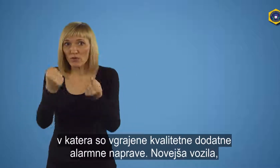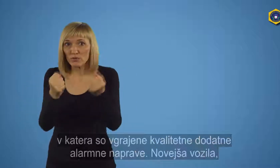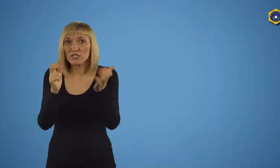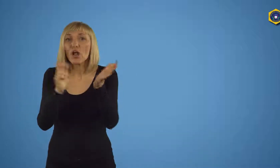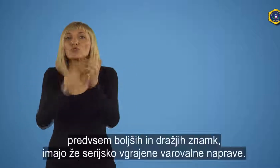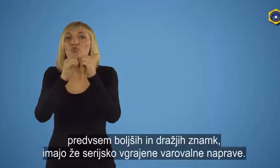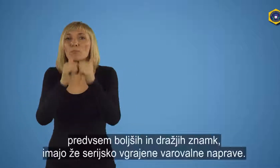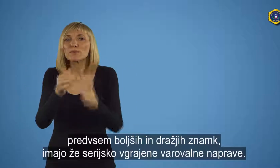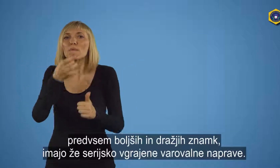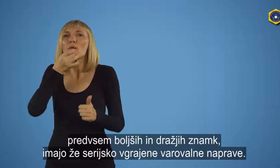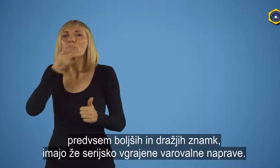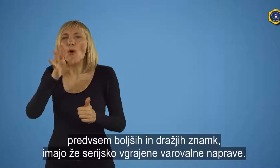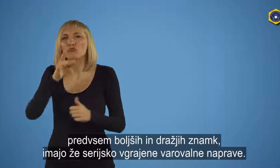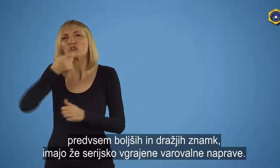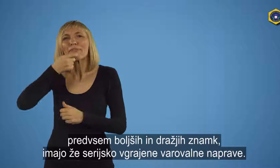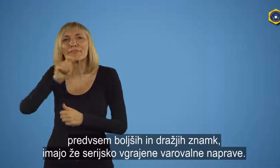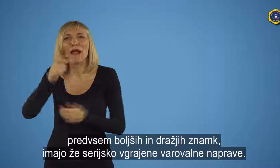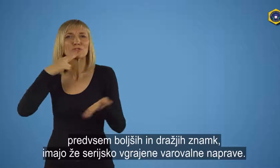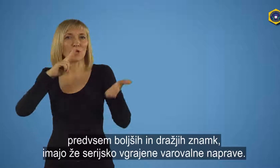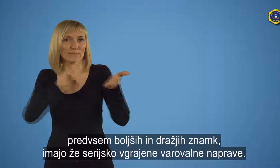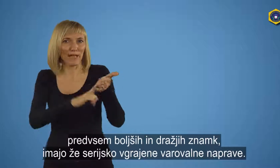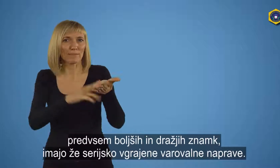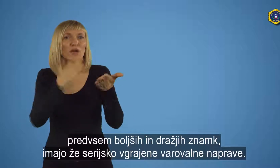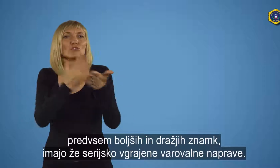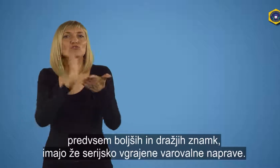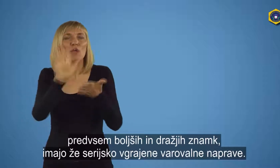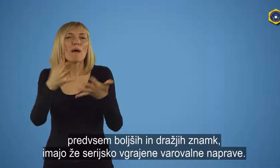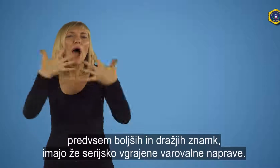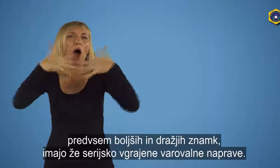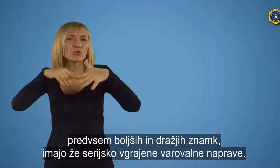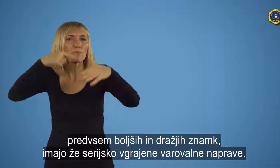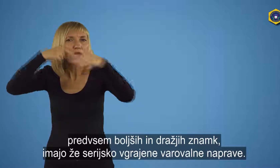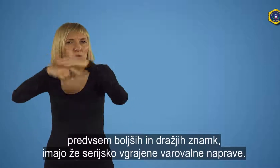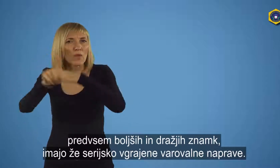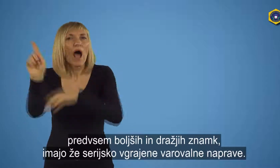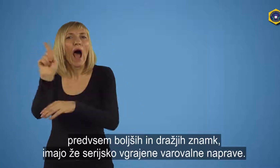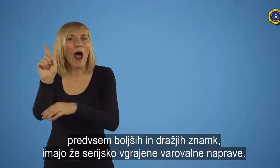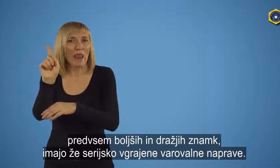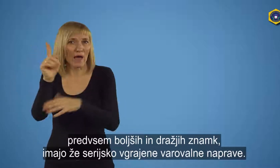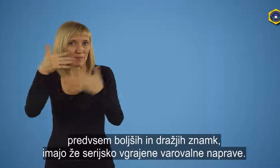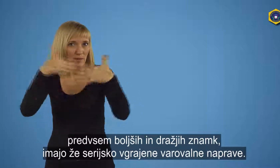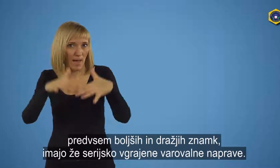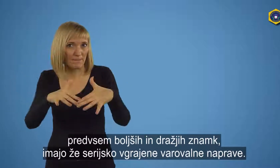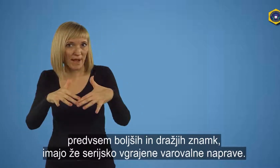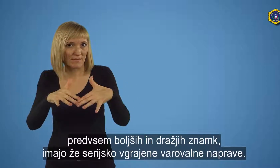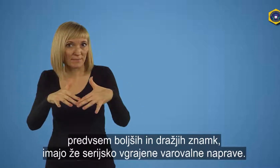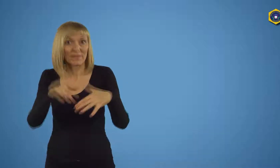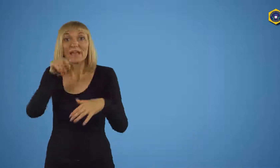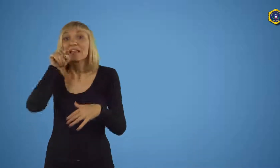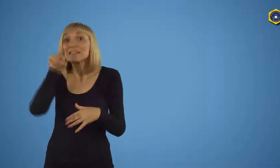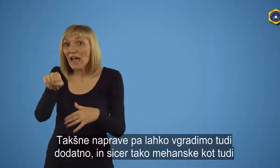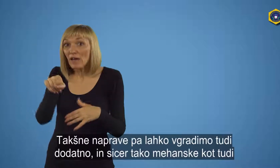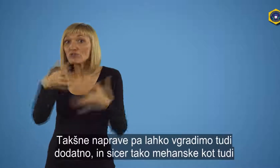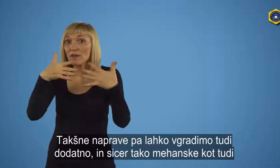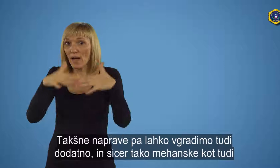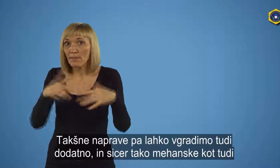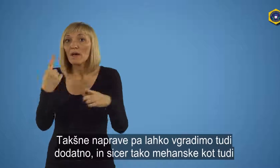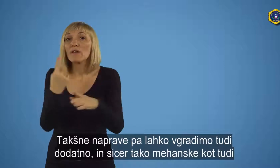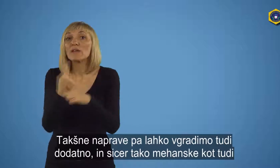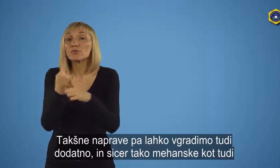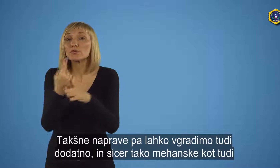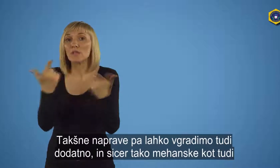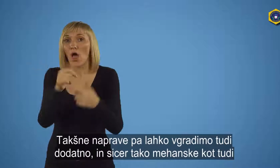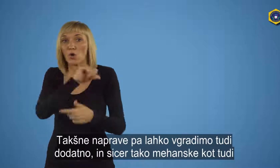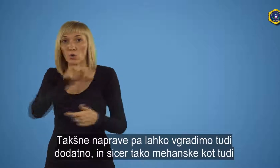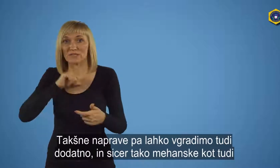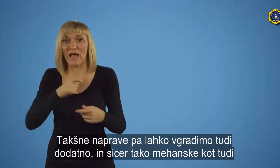Novejša vozila, predvsem boljših in dražjih znamk, imajo že serijsko vgrajene varovalne naprave. Takšne naprave